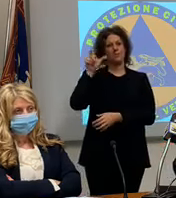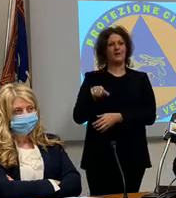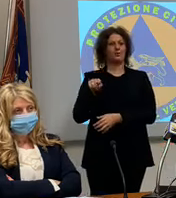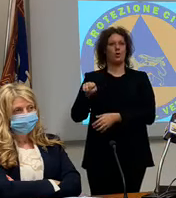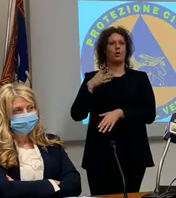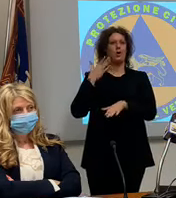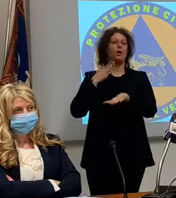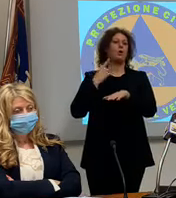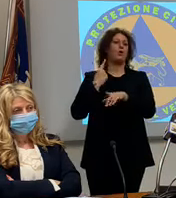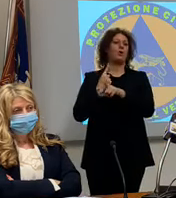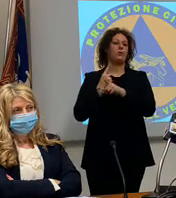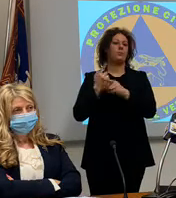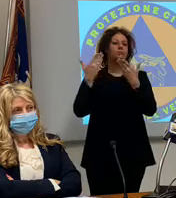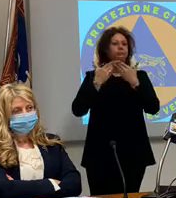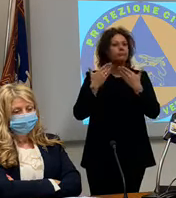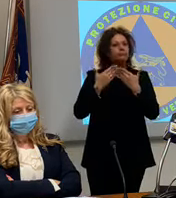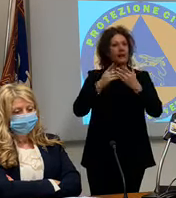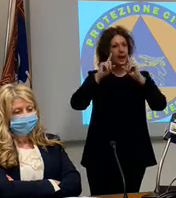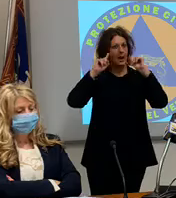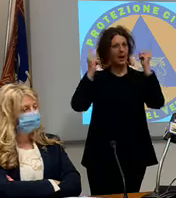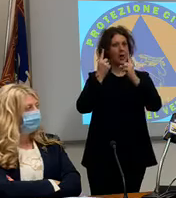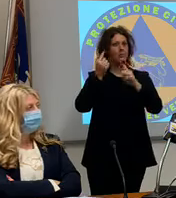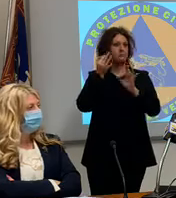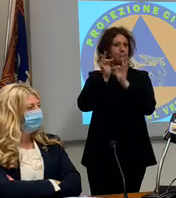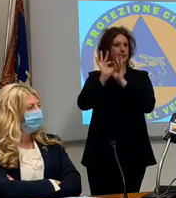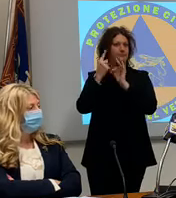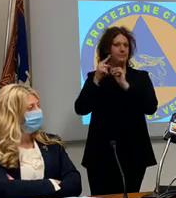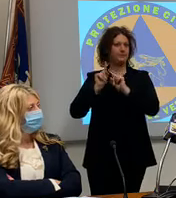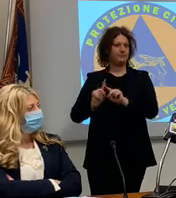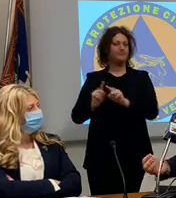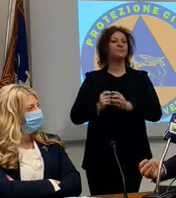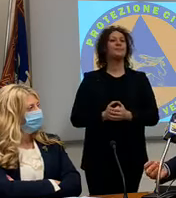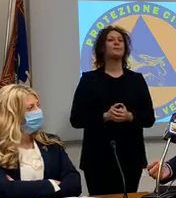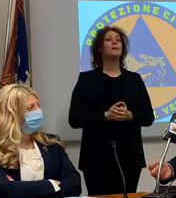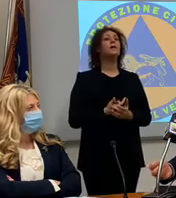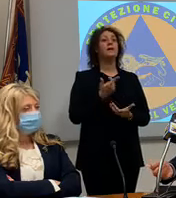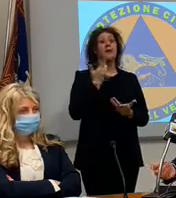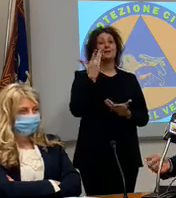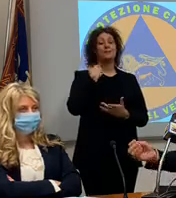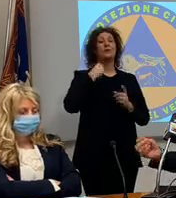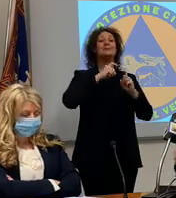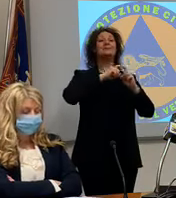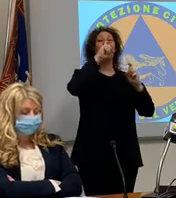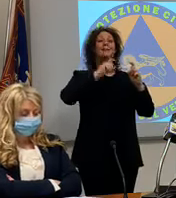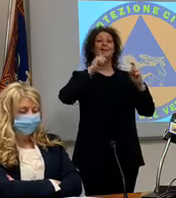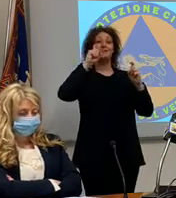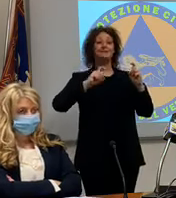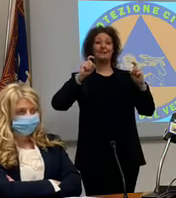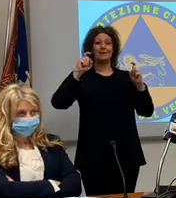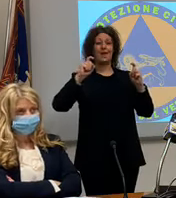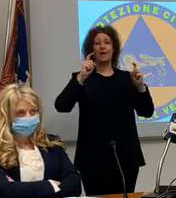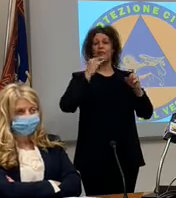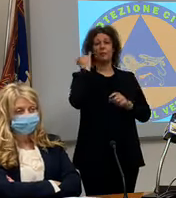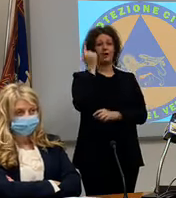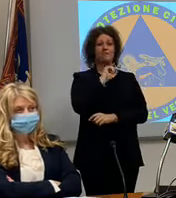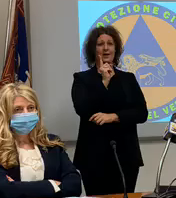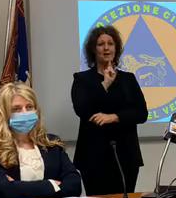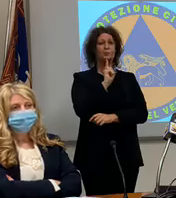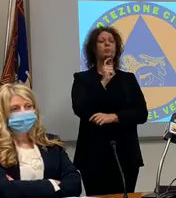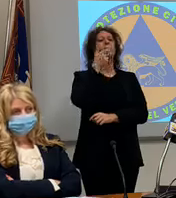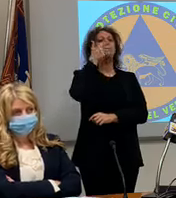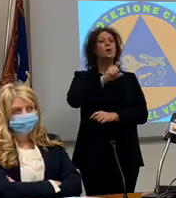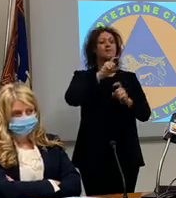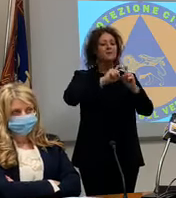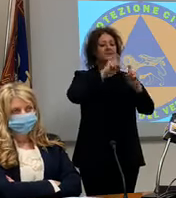questo anche per il sottoscritto avendo fatto anche statistica università non è facile perché poi sono degli aspetti epidemiologici che vanno